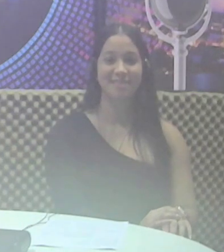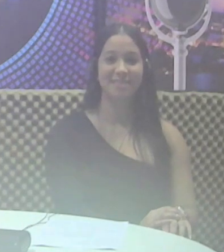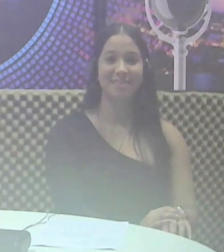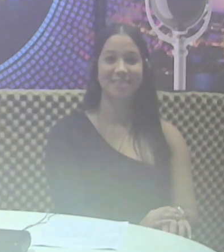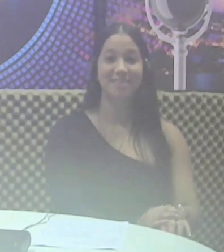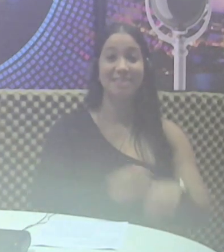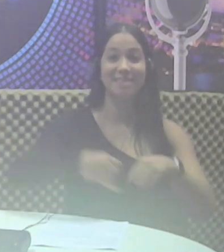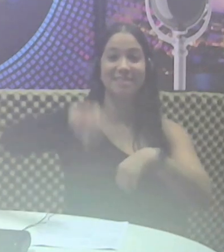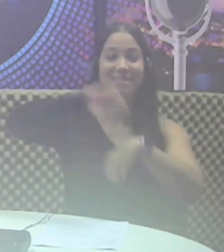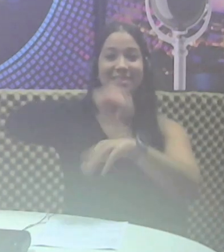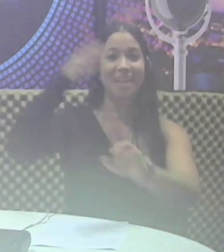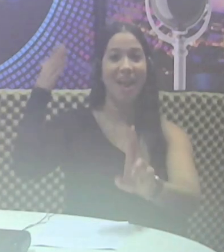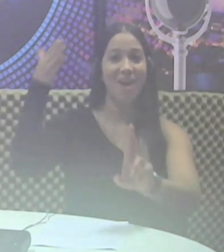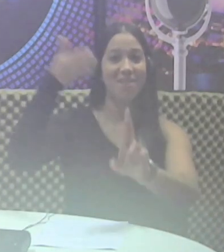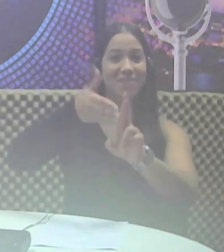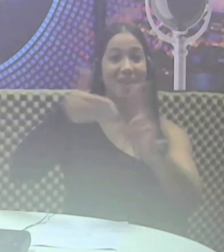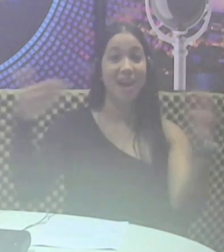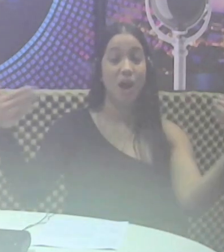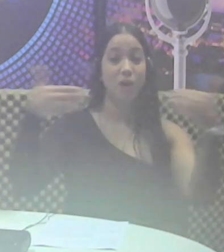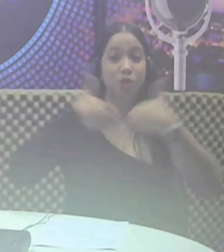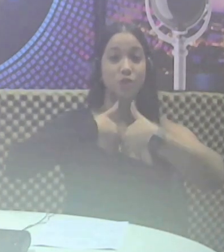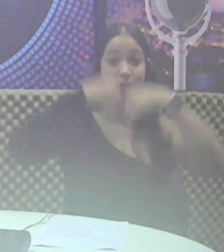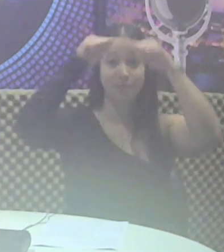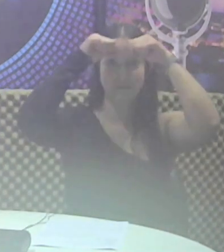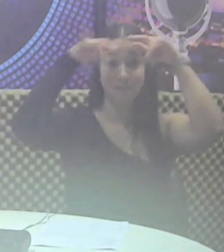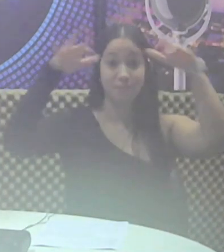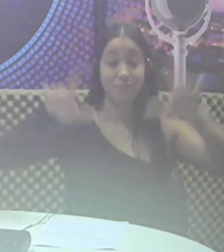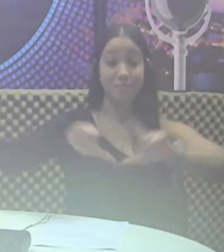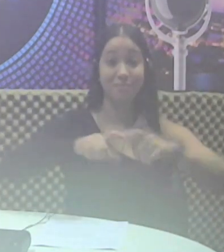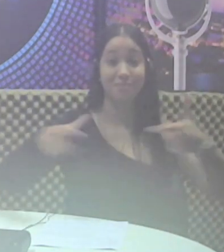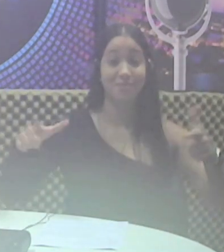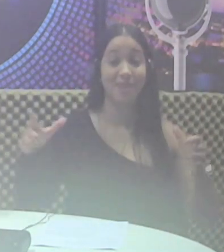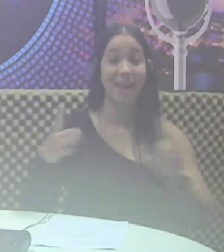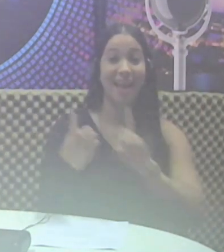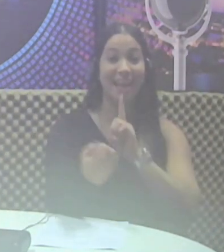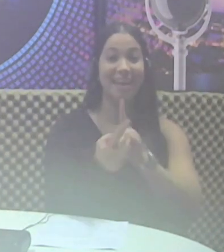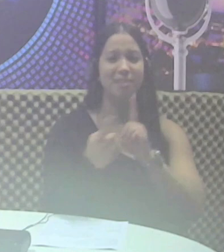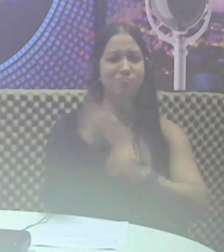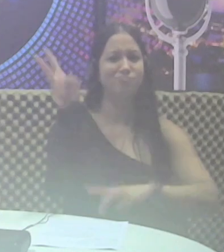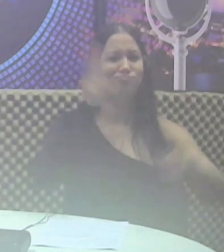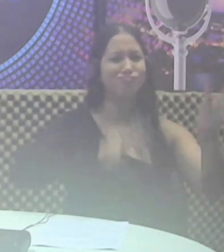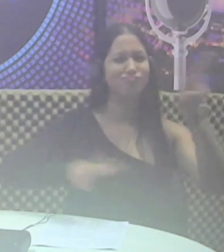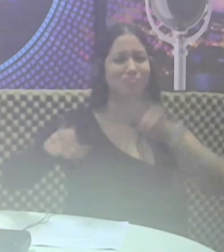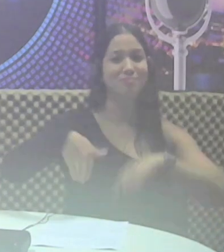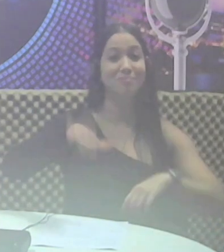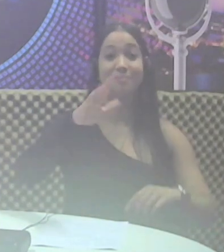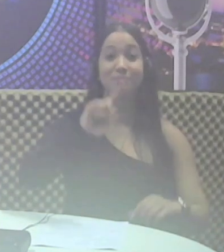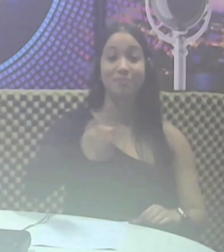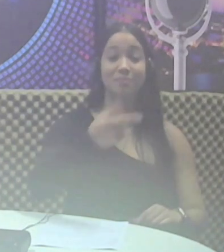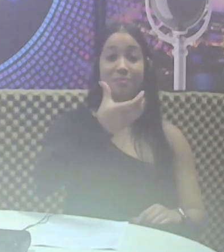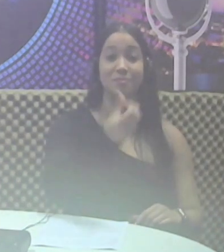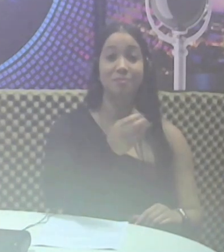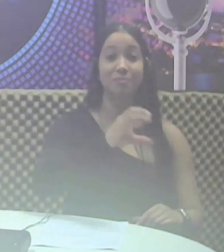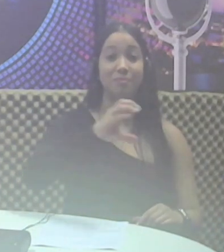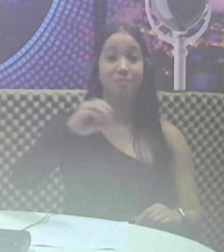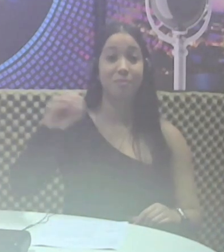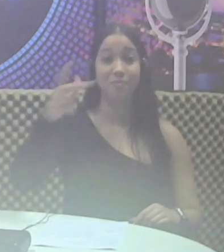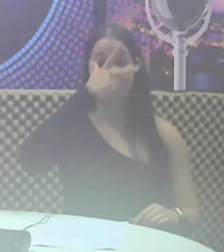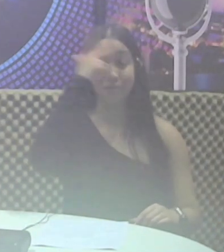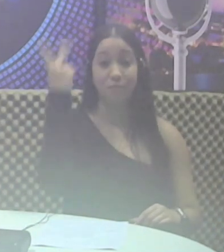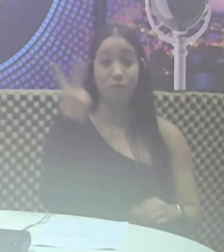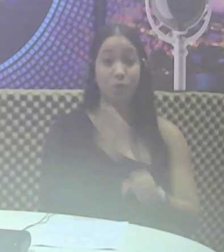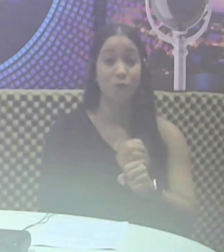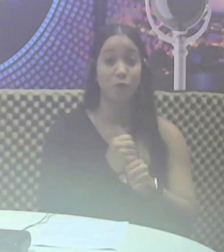Centro de Referência em Autismo amplia atendimentos e avalia mais de 1.600 pacientes em